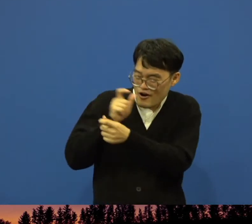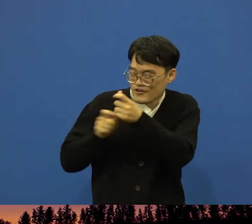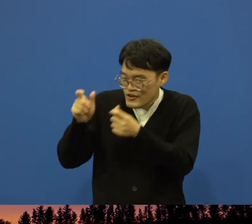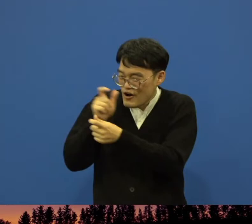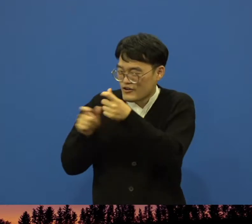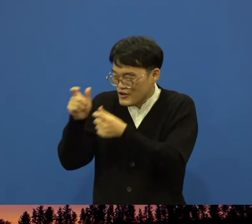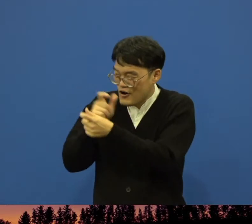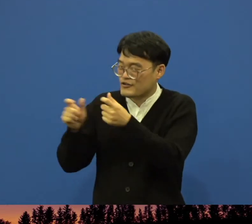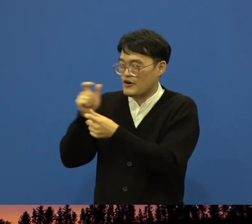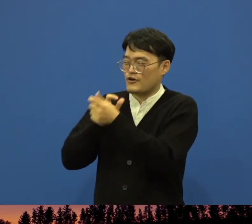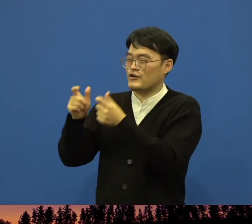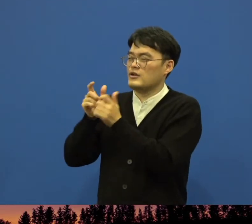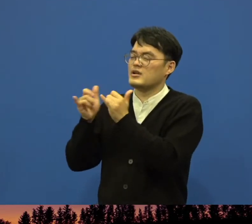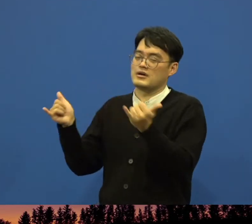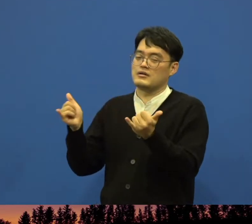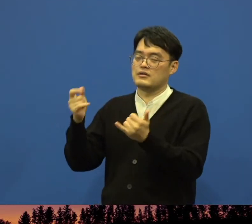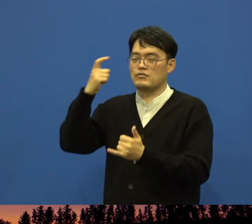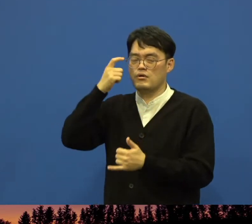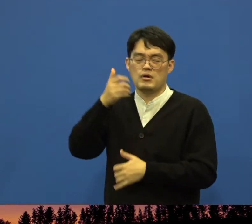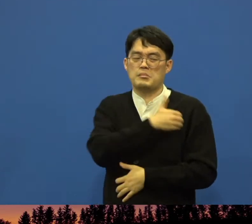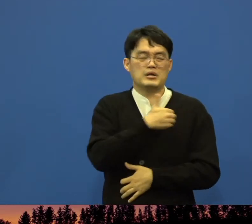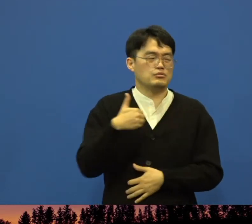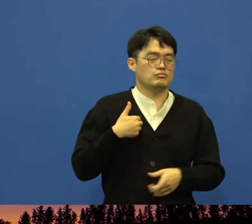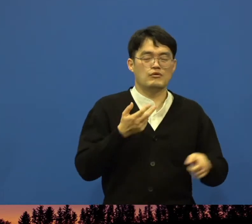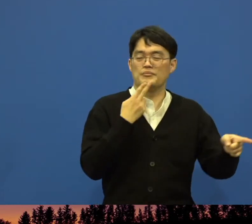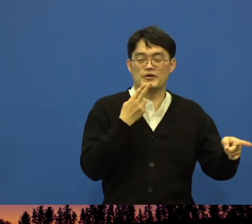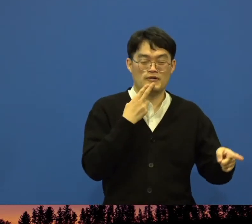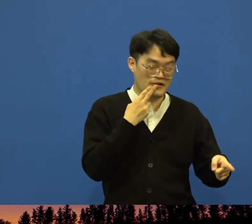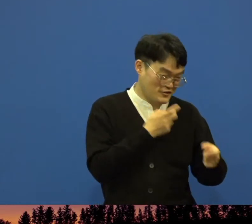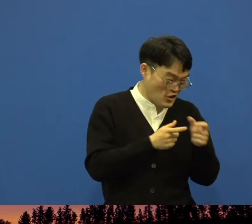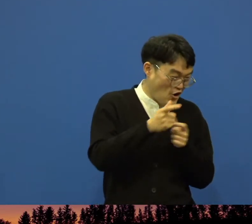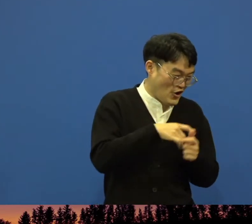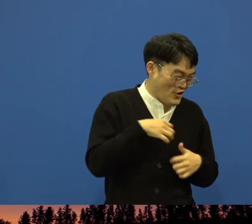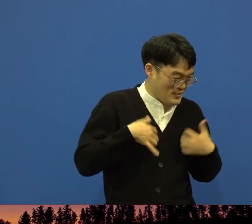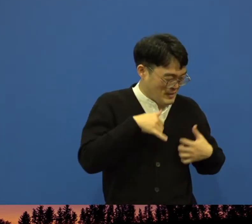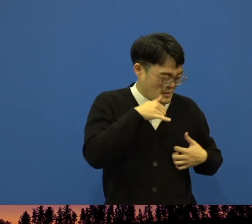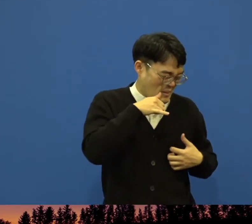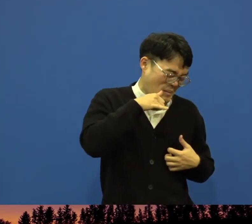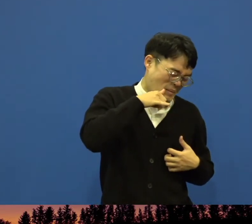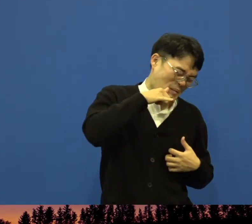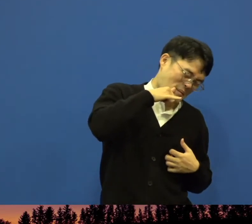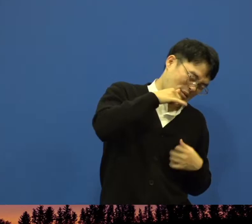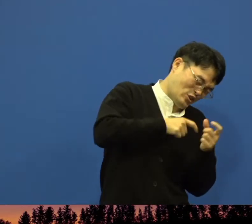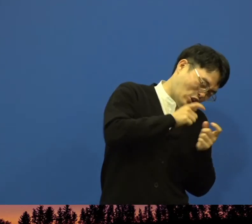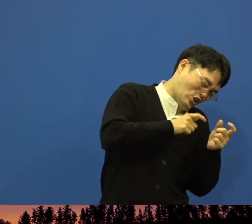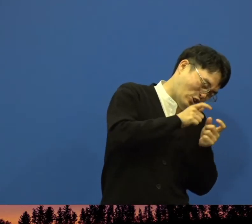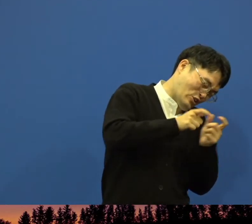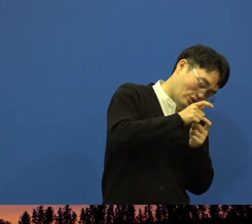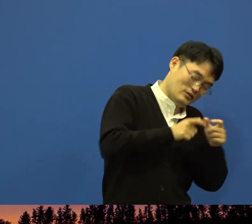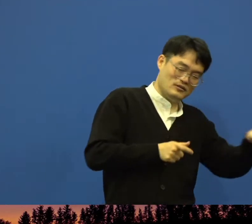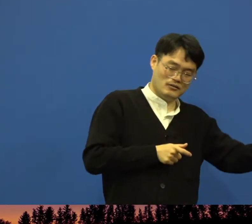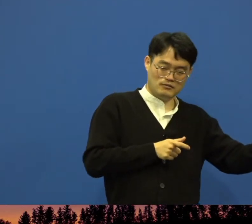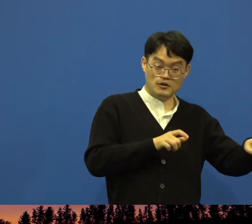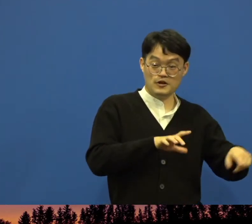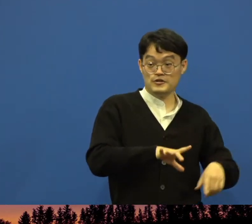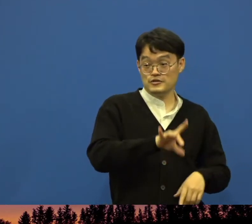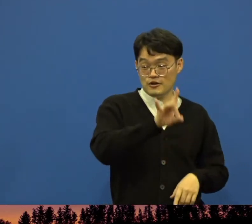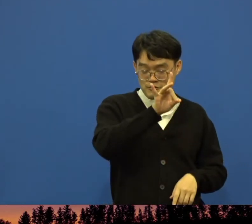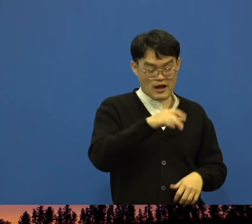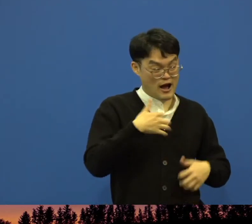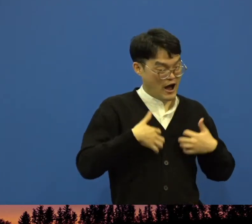강도. 만족이 왜 안 되기 때문에. 그러니까 내가 처음에 내가 추구했던 그 즐거움이